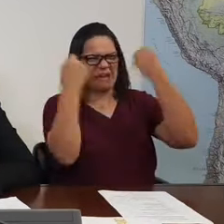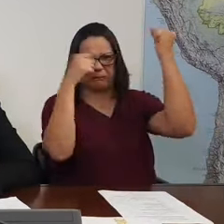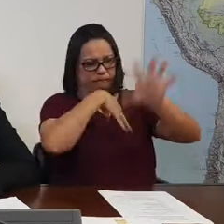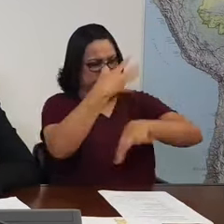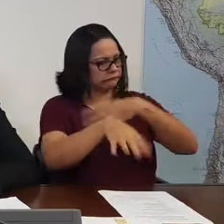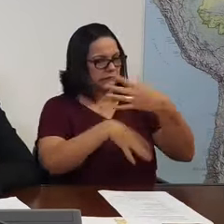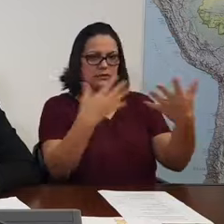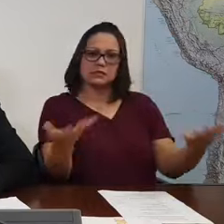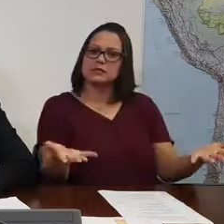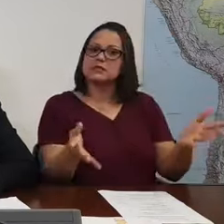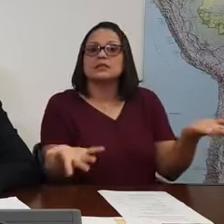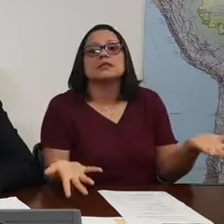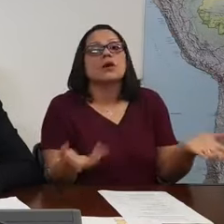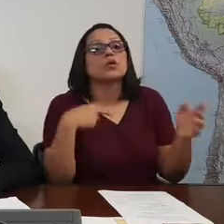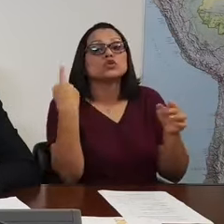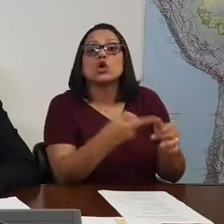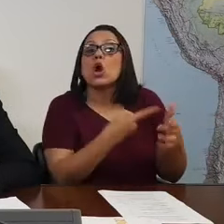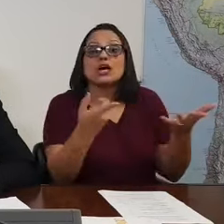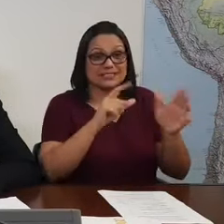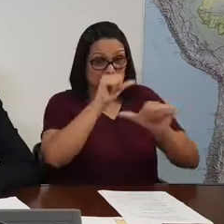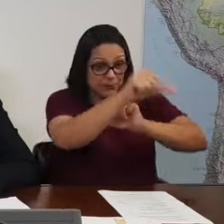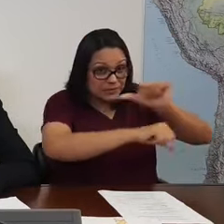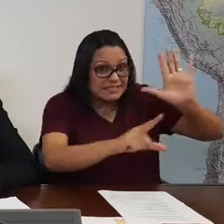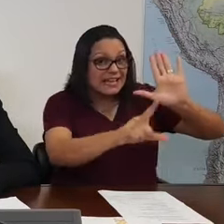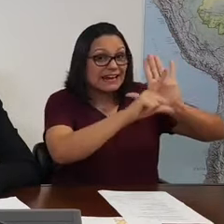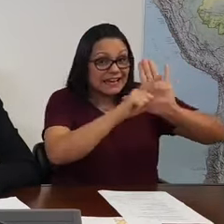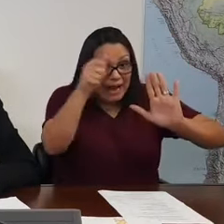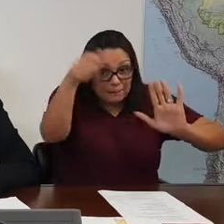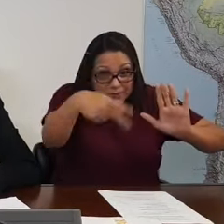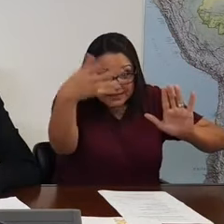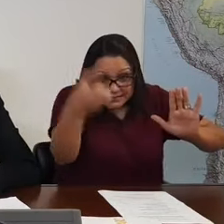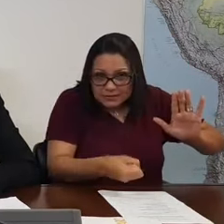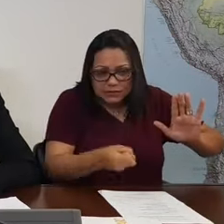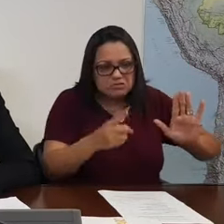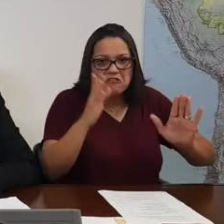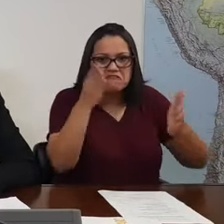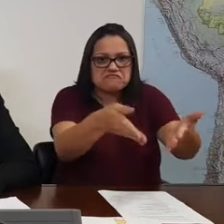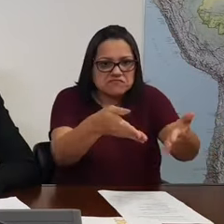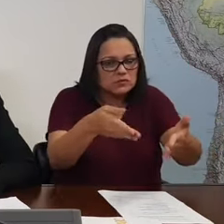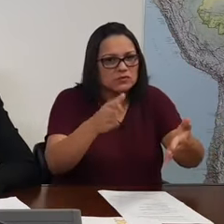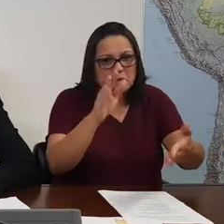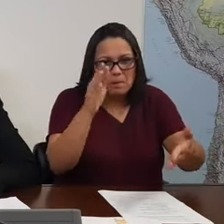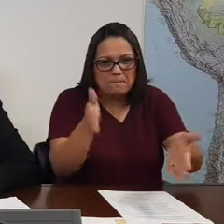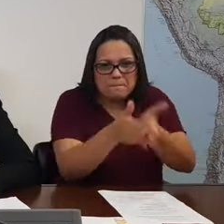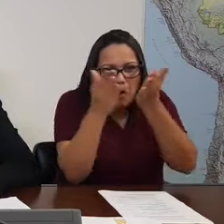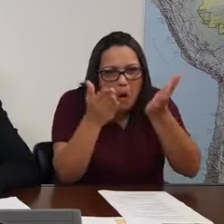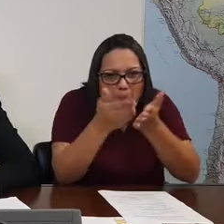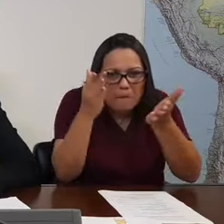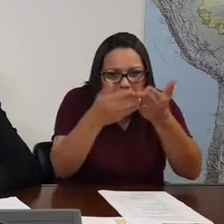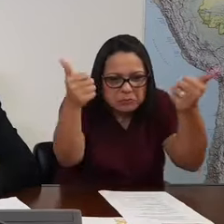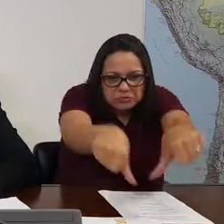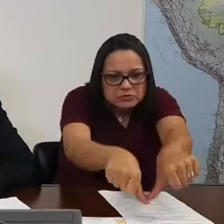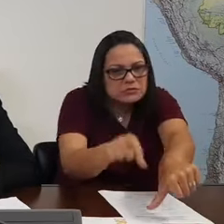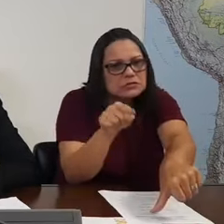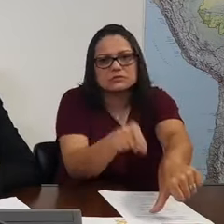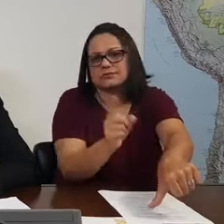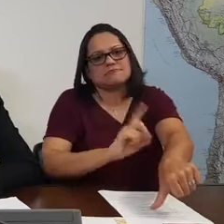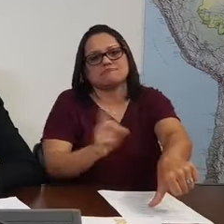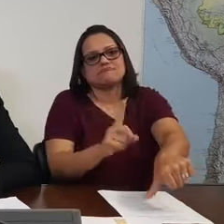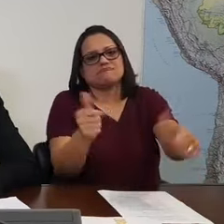não atingiu os pobres, tá certo? Não atingiu os pobres. E de modo que fiquem tranquilos